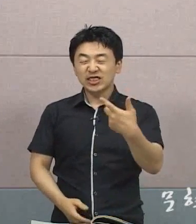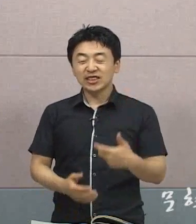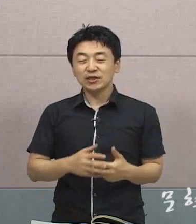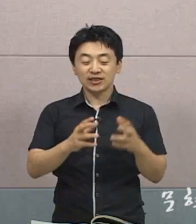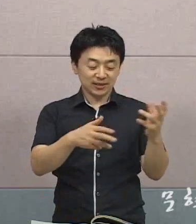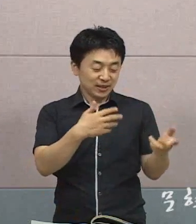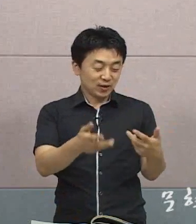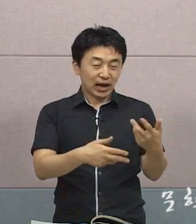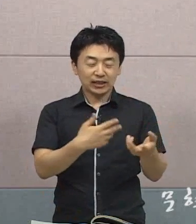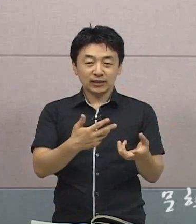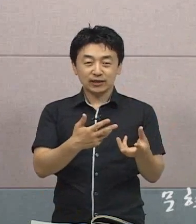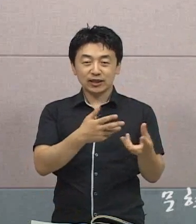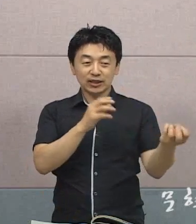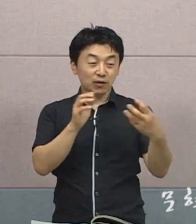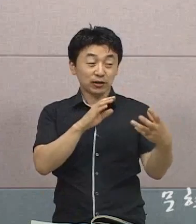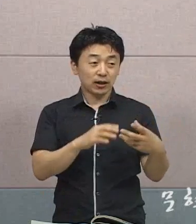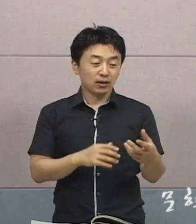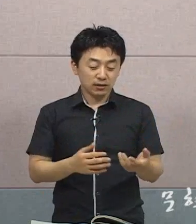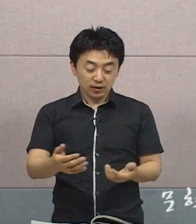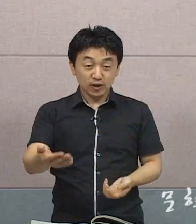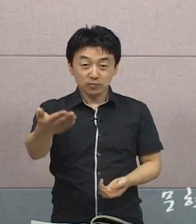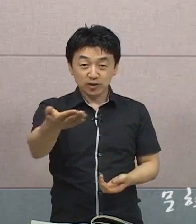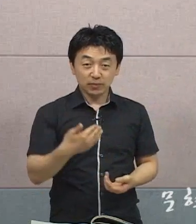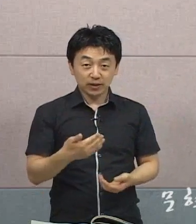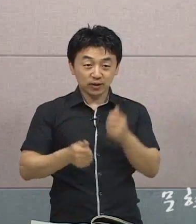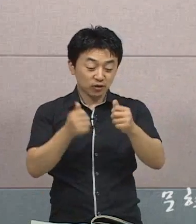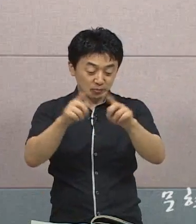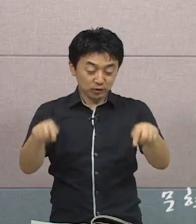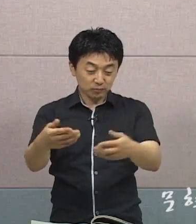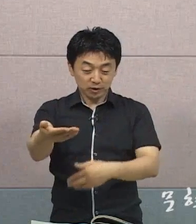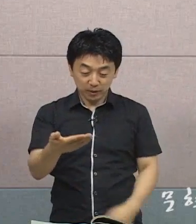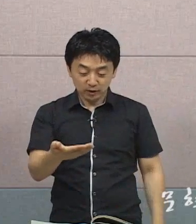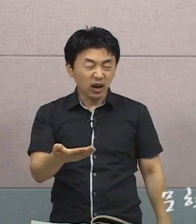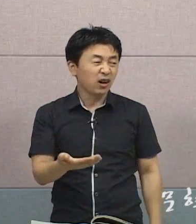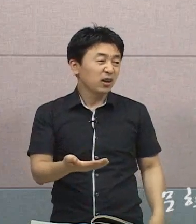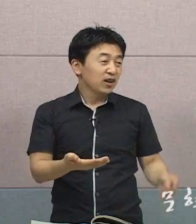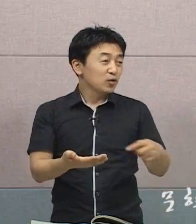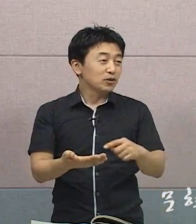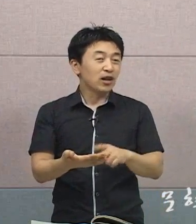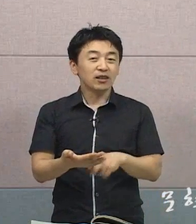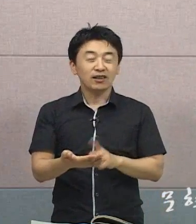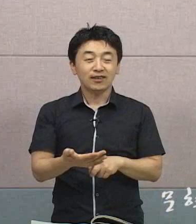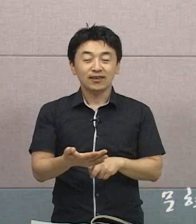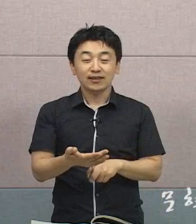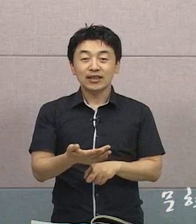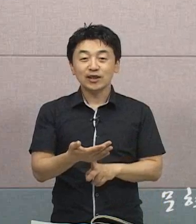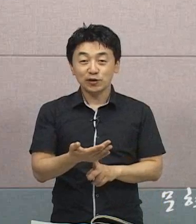않아요? 이렇게 대화하다가 시험지를 딱 받았어요. 시험지를 딱 봤는데, 야, 이거 완전 사기야. 사기라고 했을 땐